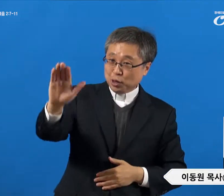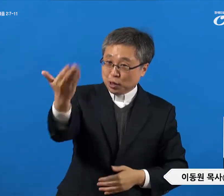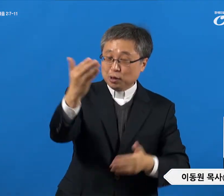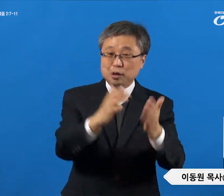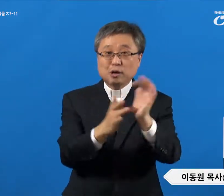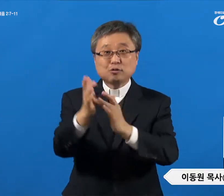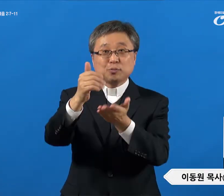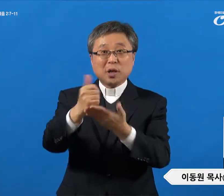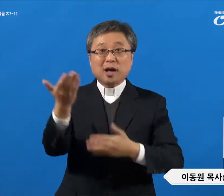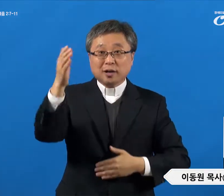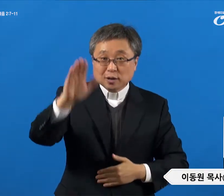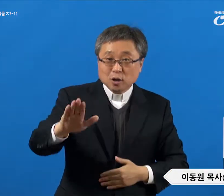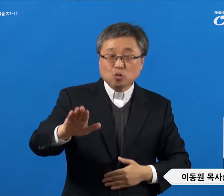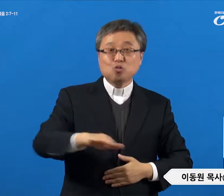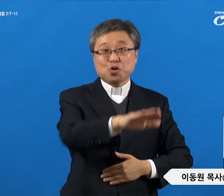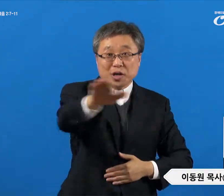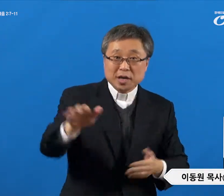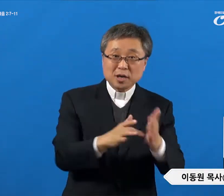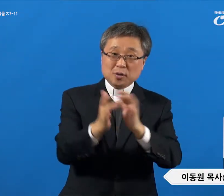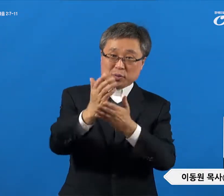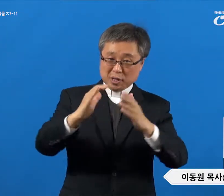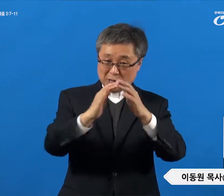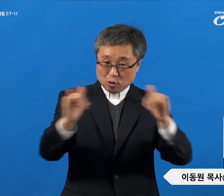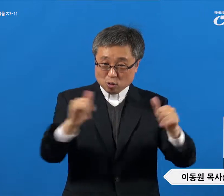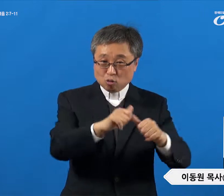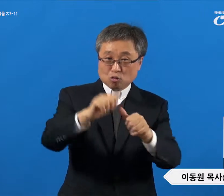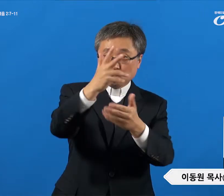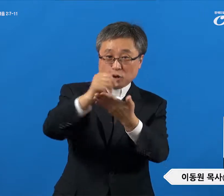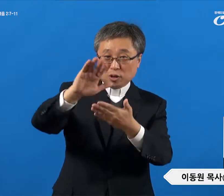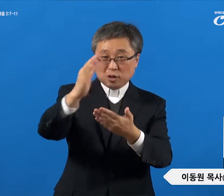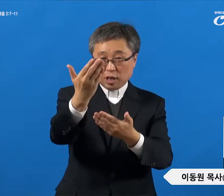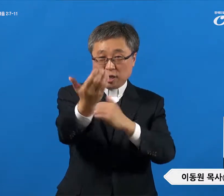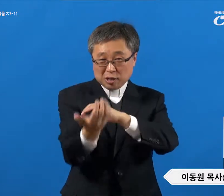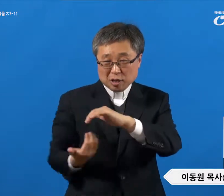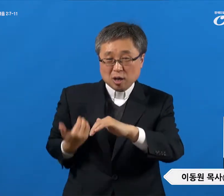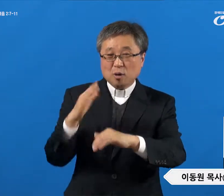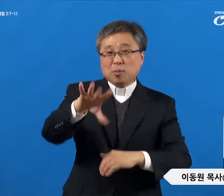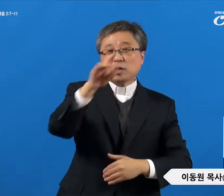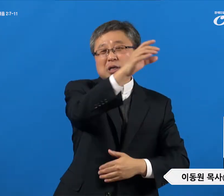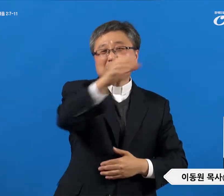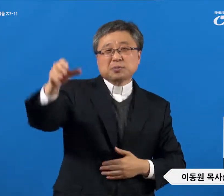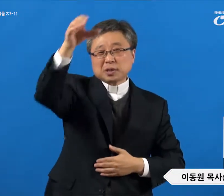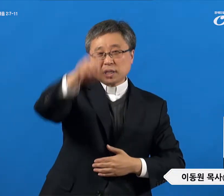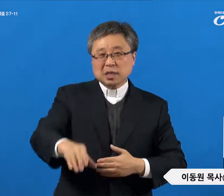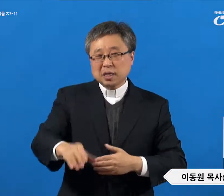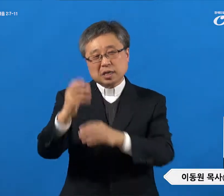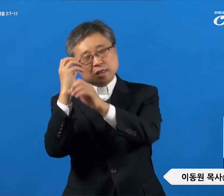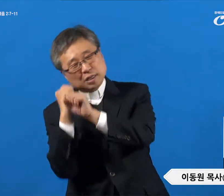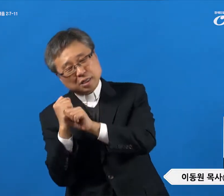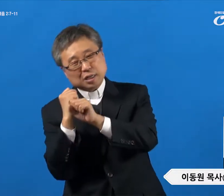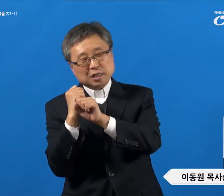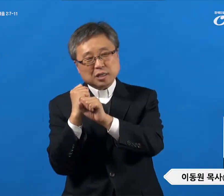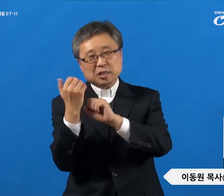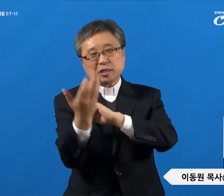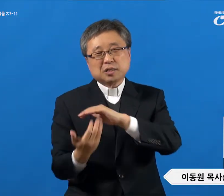그러나 우리 예수님께서 인류의 구주가 되기에 앞서서 그는 십자가를 지시기 전날 밤 겟세마나의